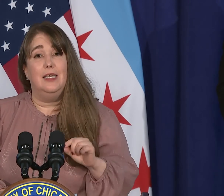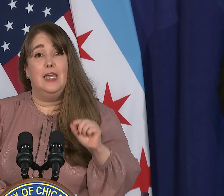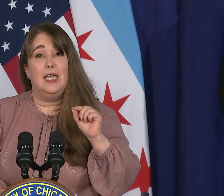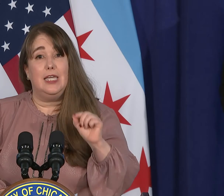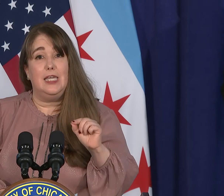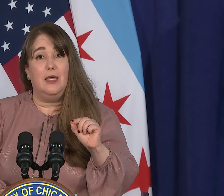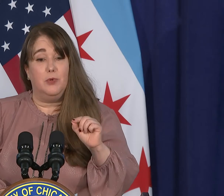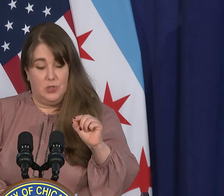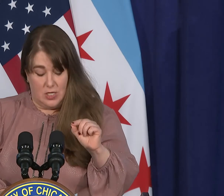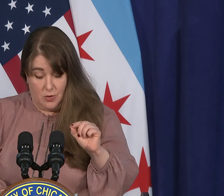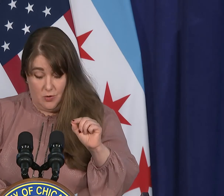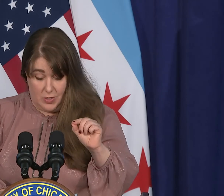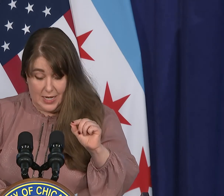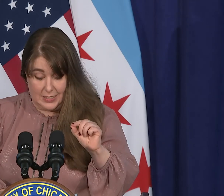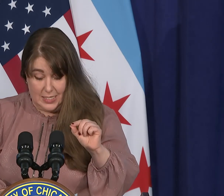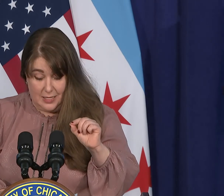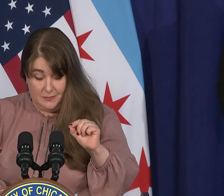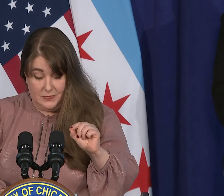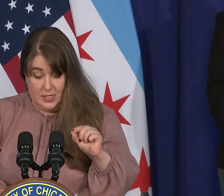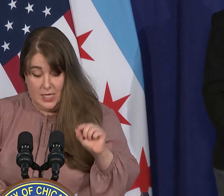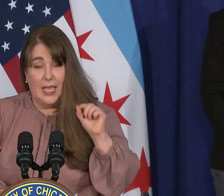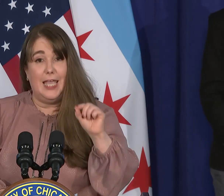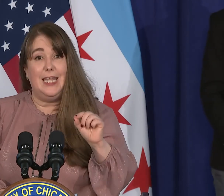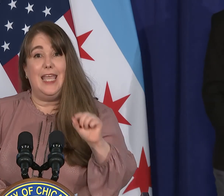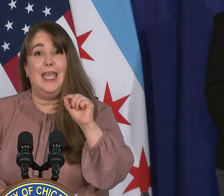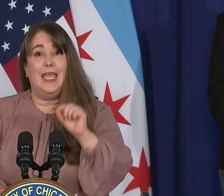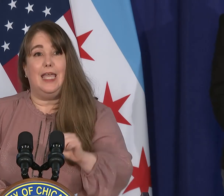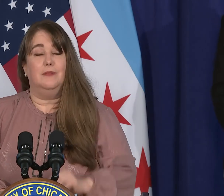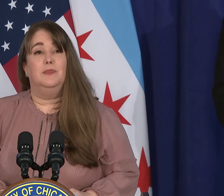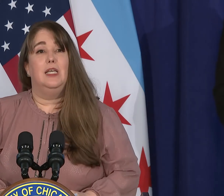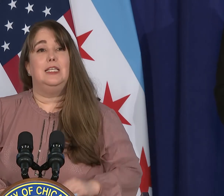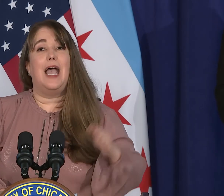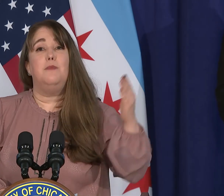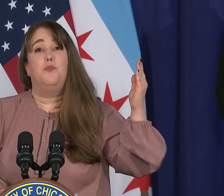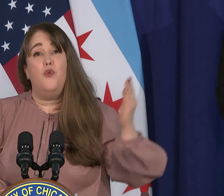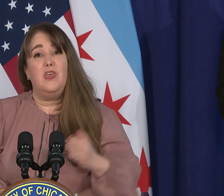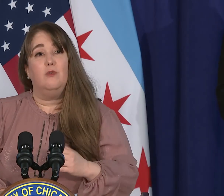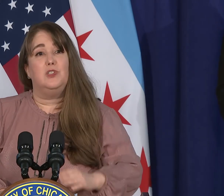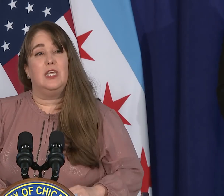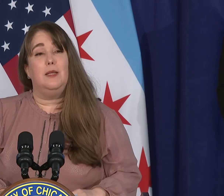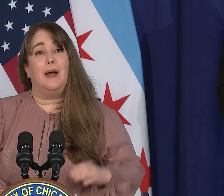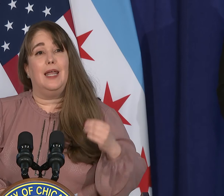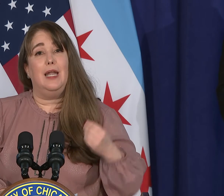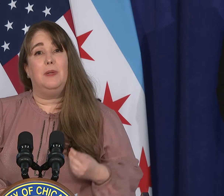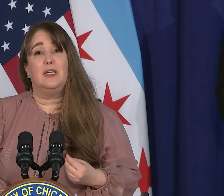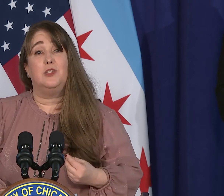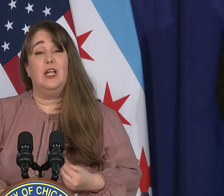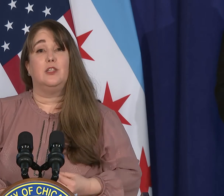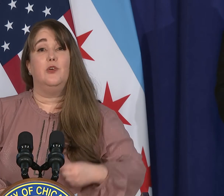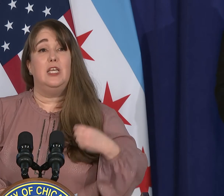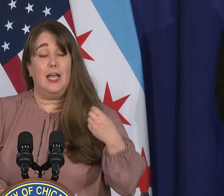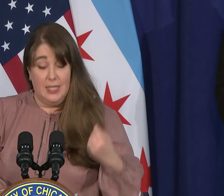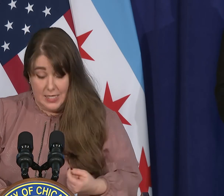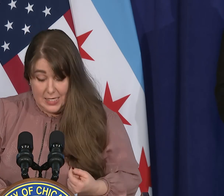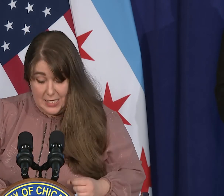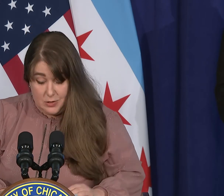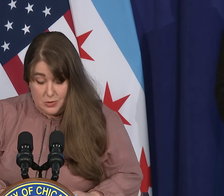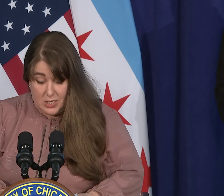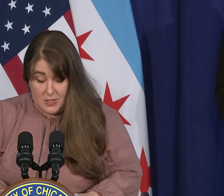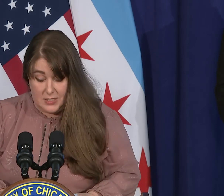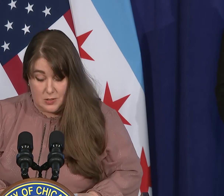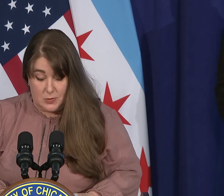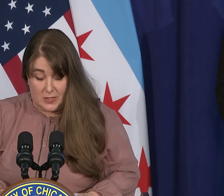V-A-C-C, I de puntito o I latina, N-E. Y ahí puede conseguir bajar la aplicación electrónica